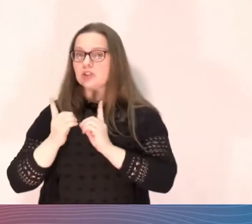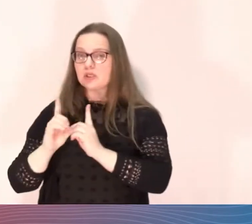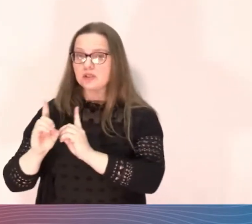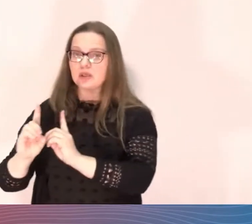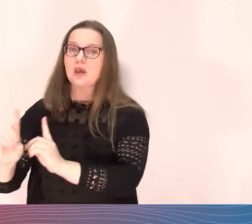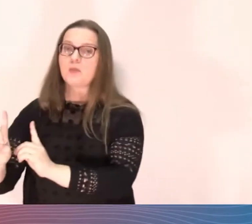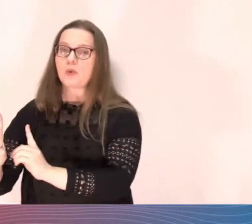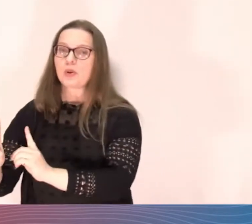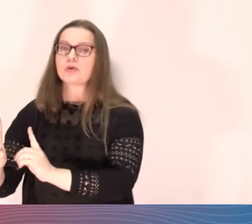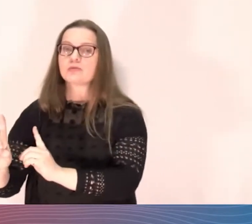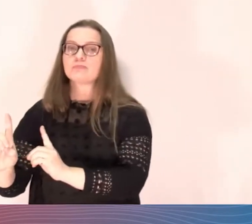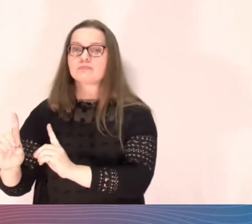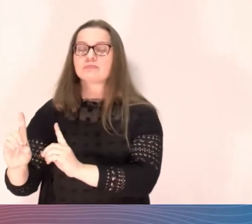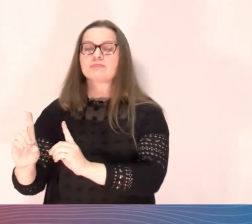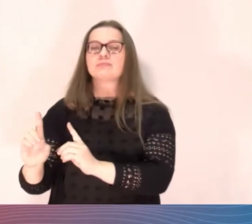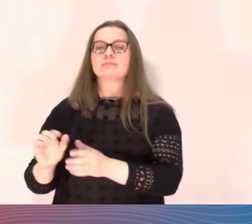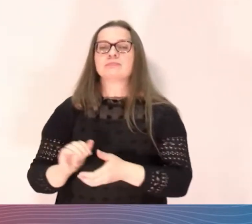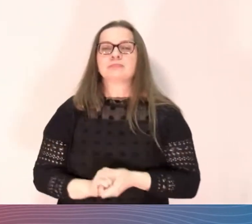a ceifa